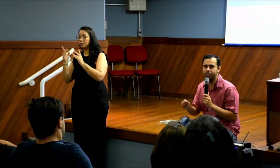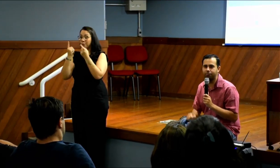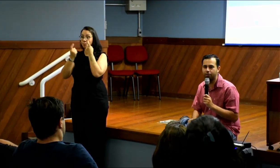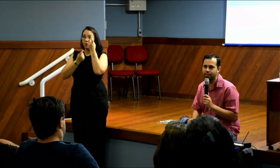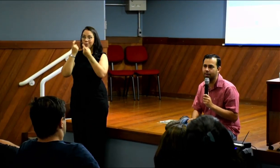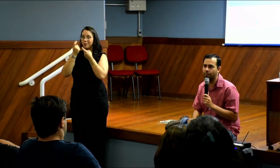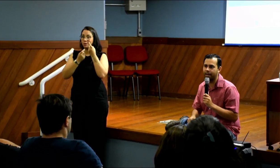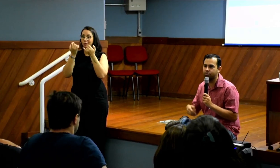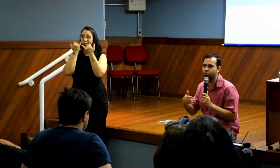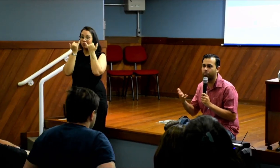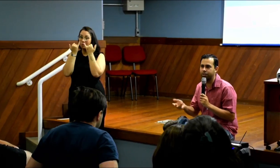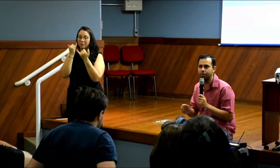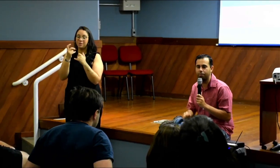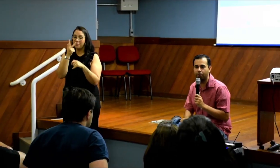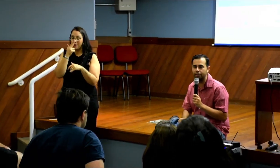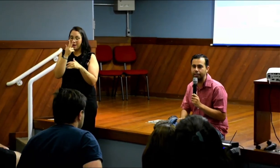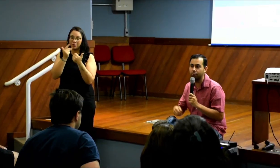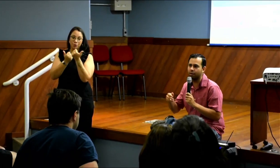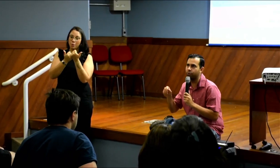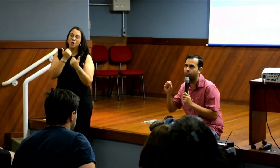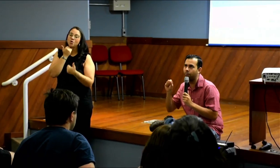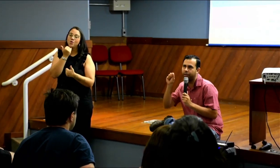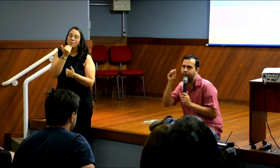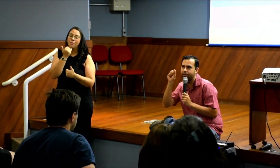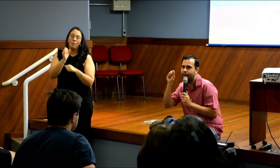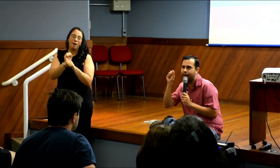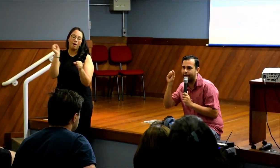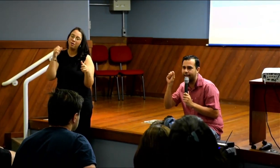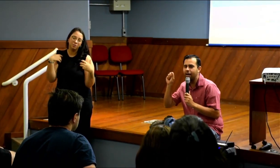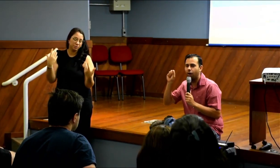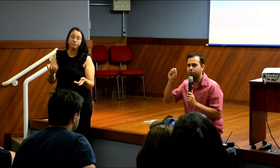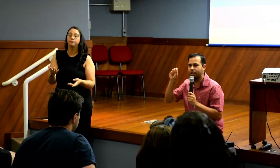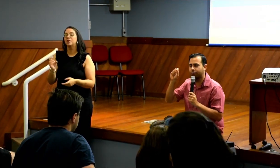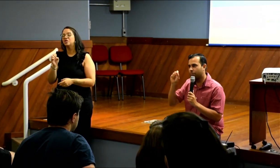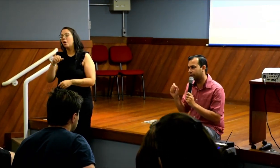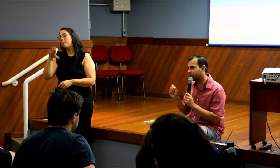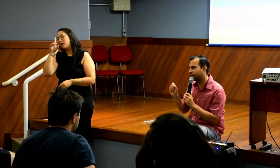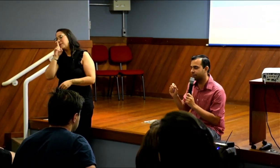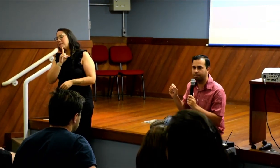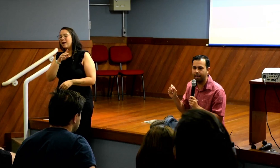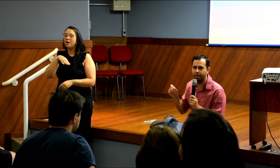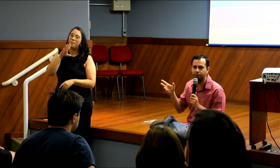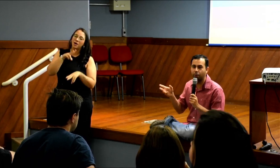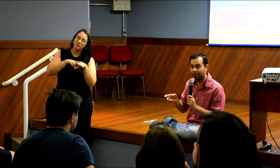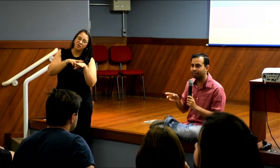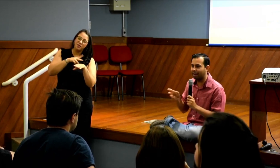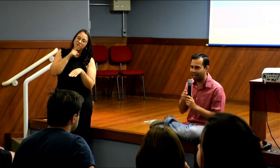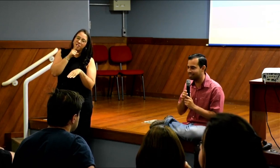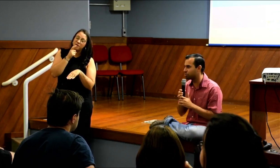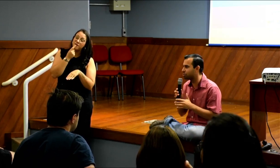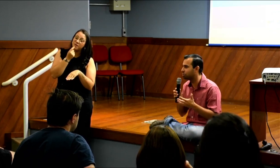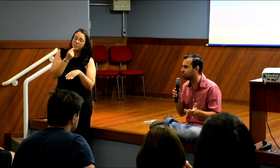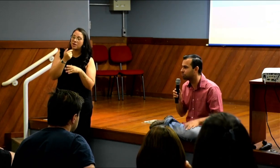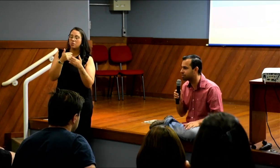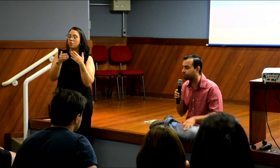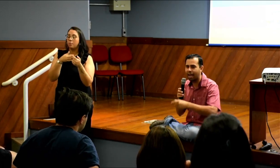com a bendita informação, parece que o suporte não importa. Então, se a cor ficou um pouquinho mais amarela ou se ela ficou um pouquinho mais vermelha, não importa. Assim,